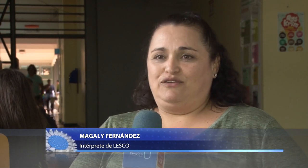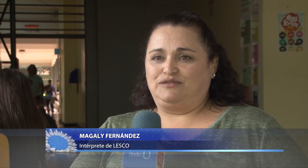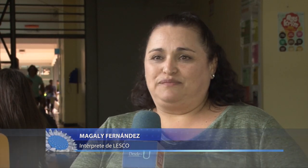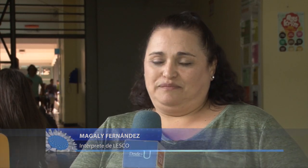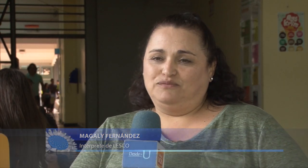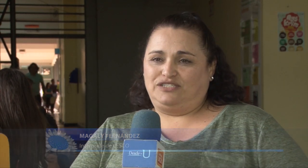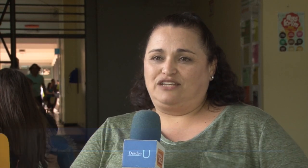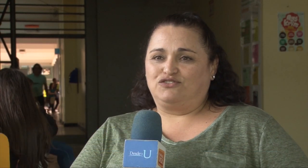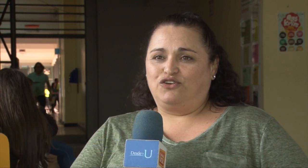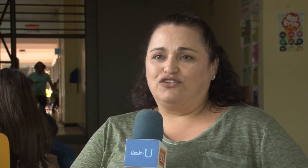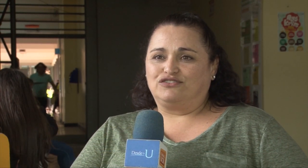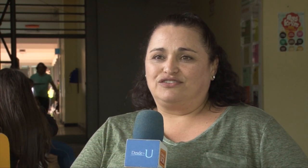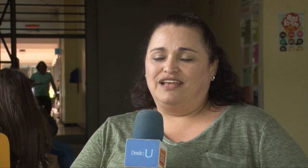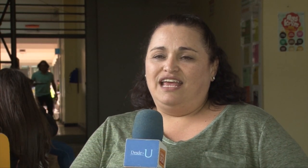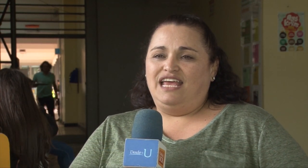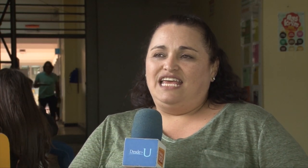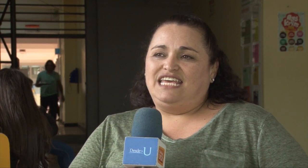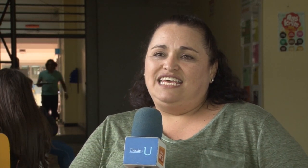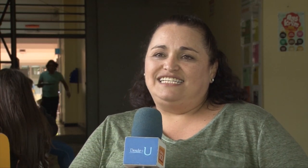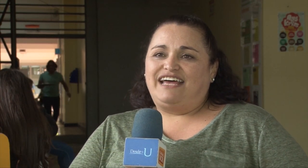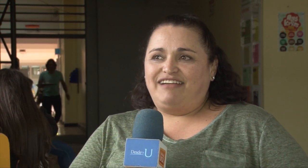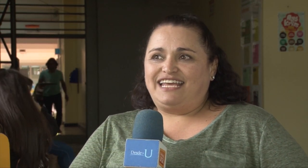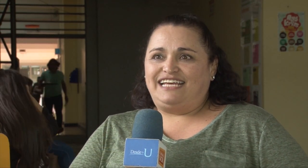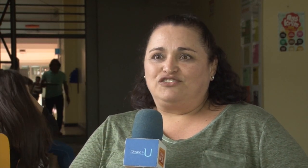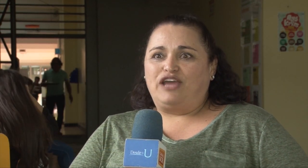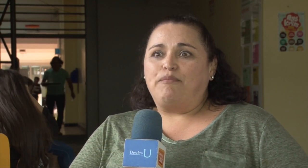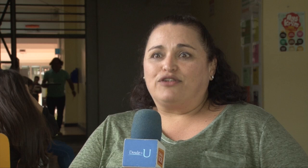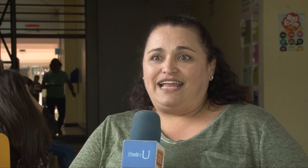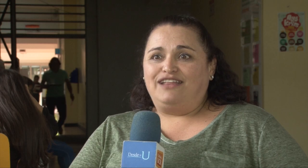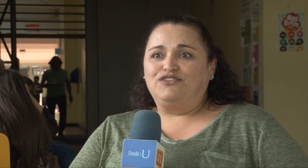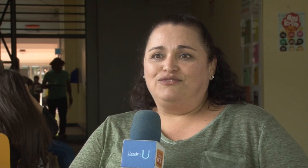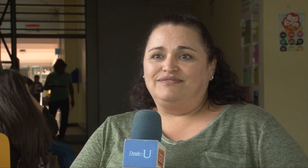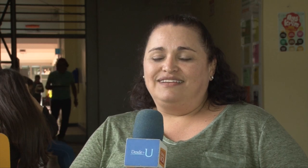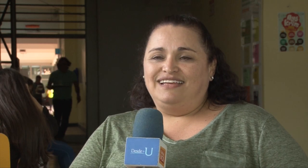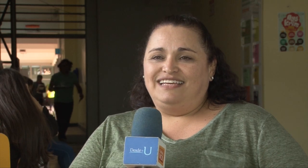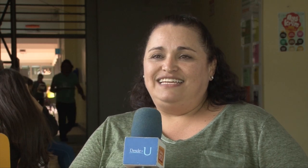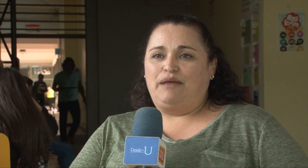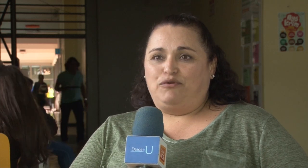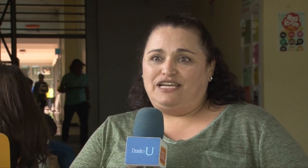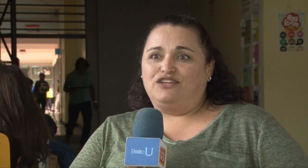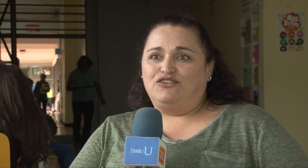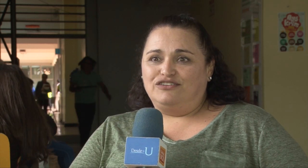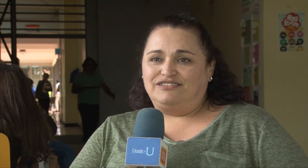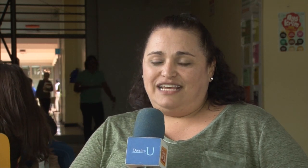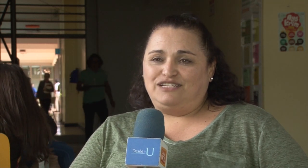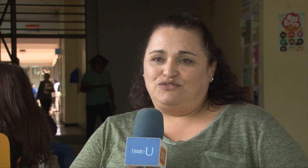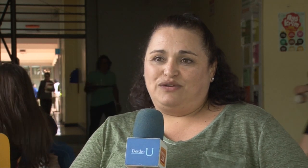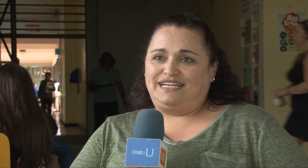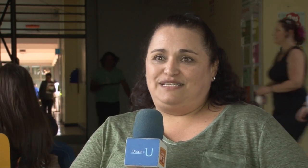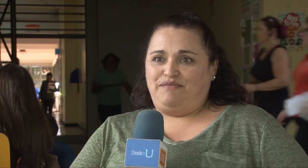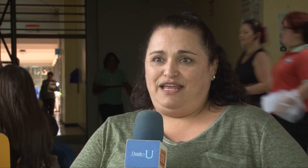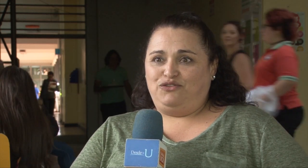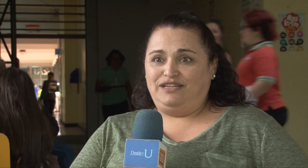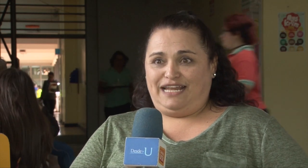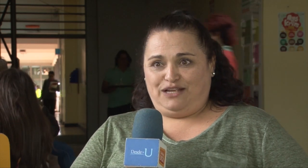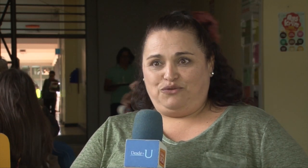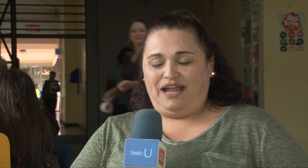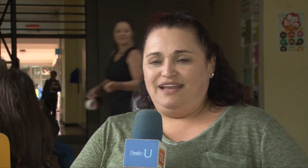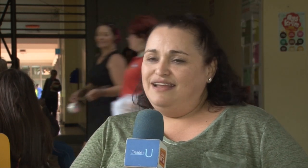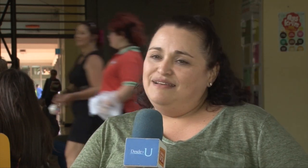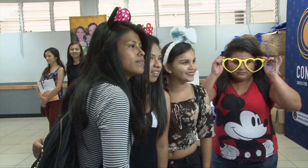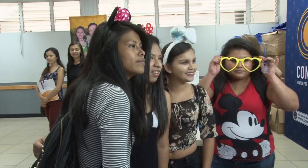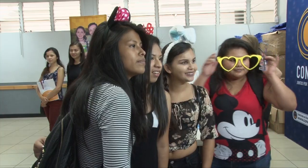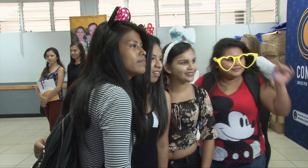bus como para los muchachos sordos y saber que estoy aportando y apoyándolos en su crecimiento